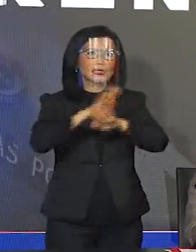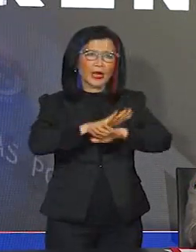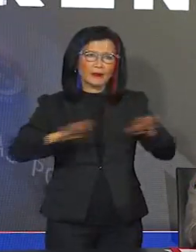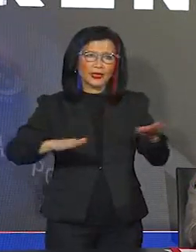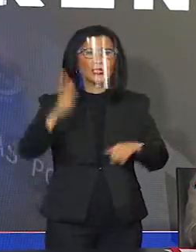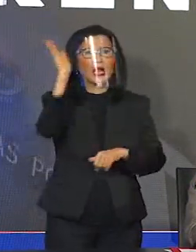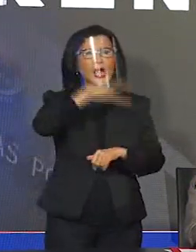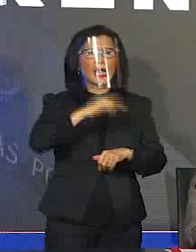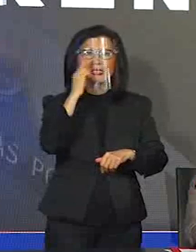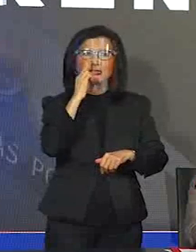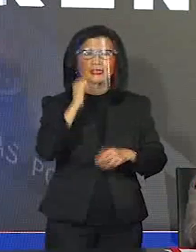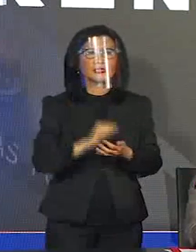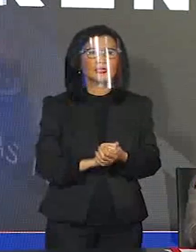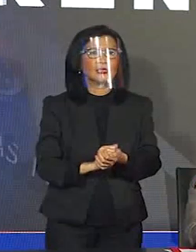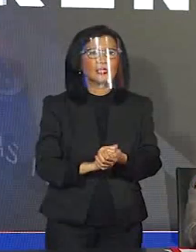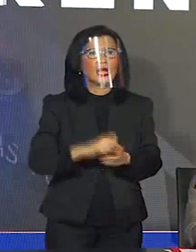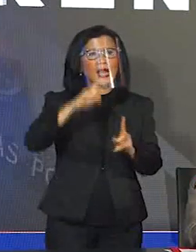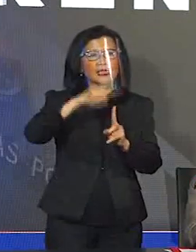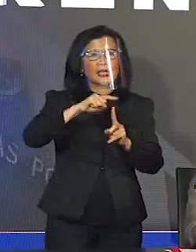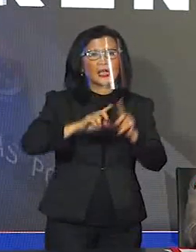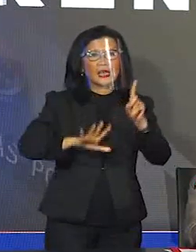ini tanggal